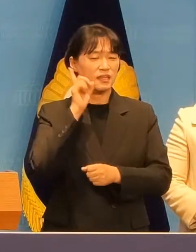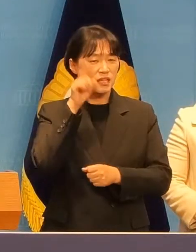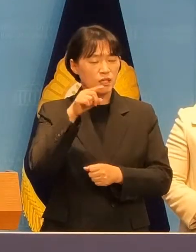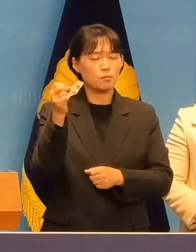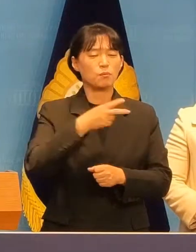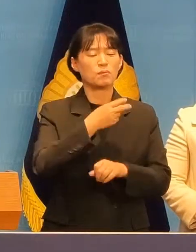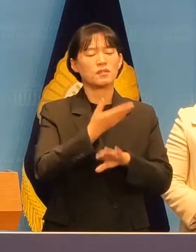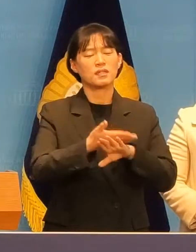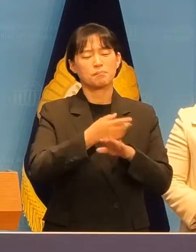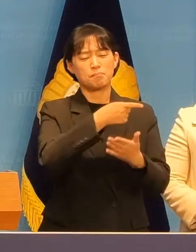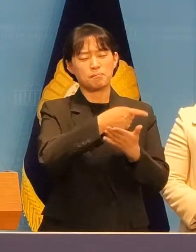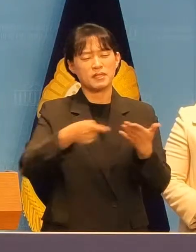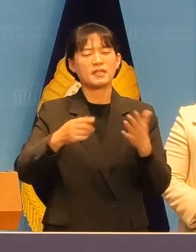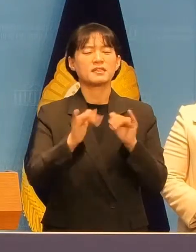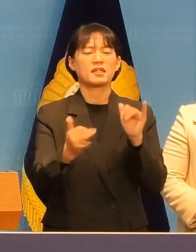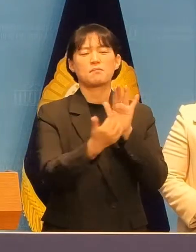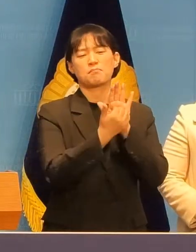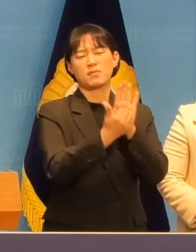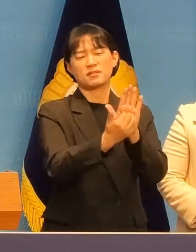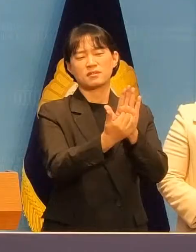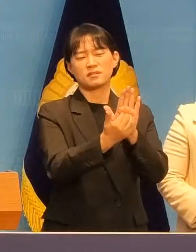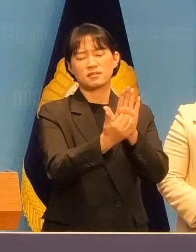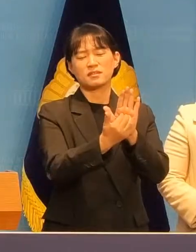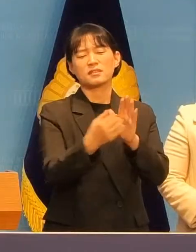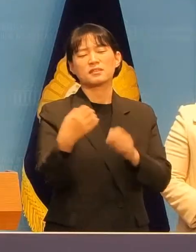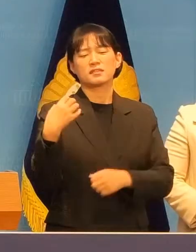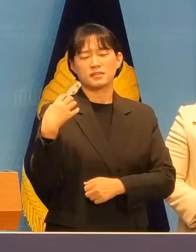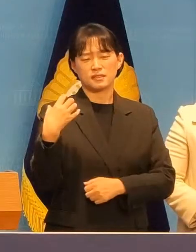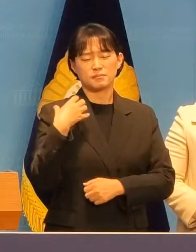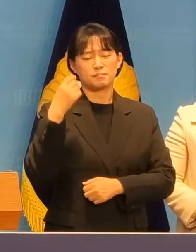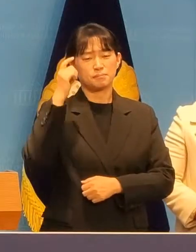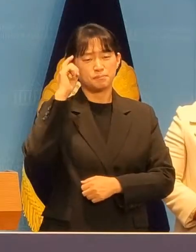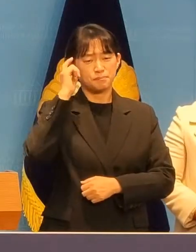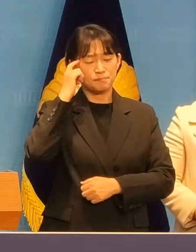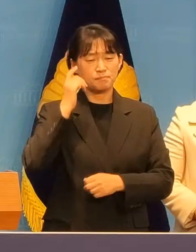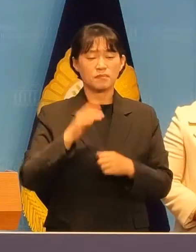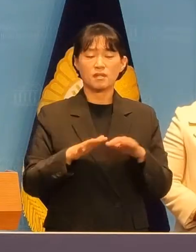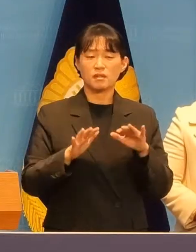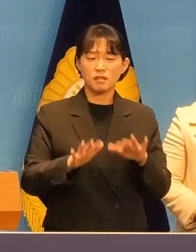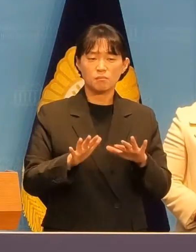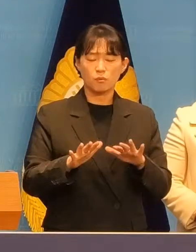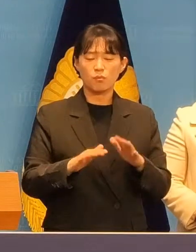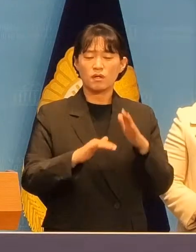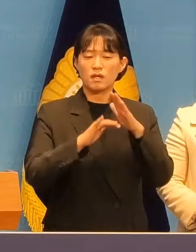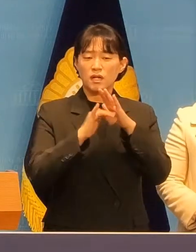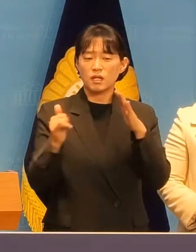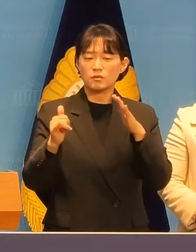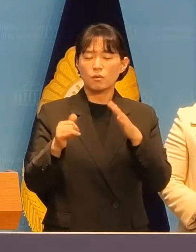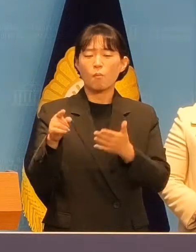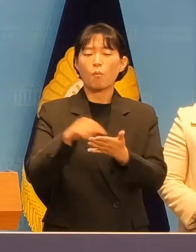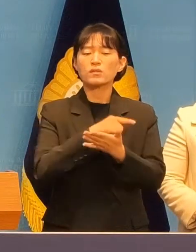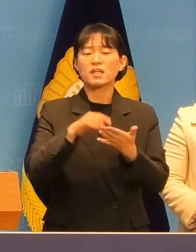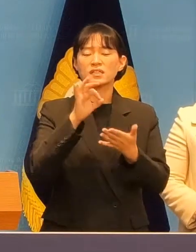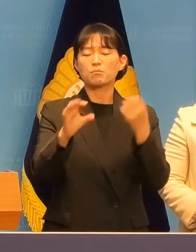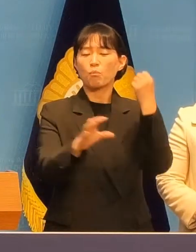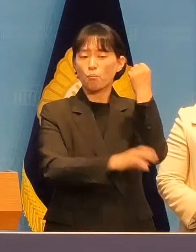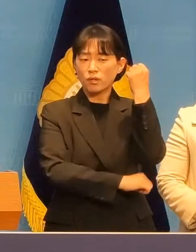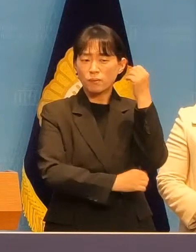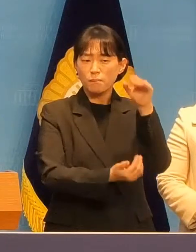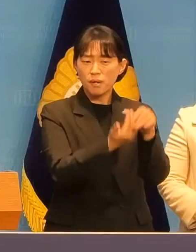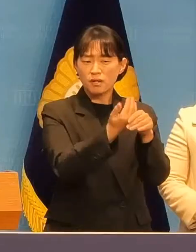다른 피해자를 막는 최소한의 책임이라고 생각합니다. 이번 유족 보상금 횡령 사태에